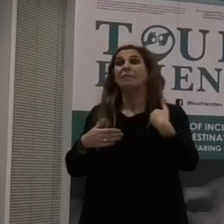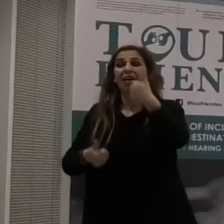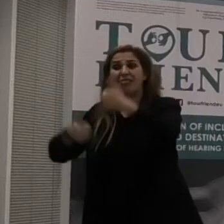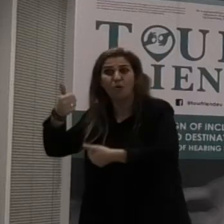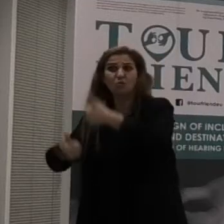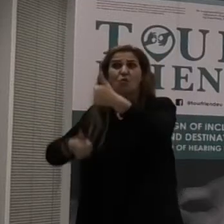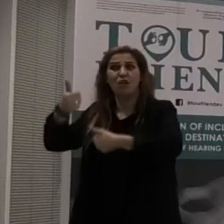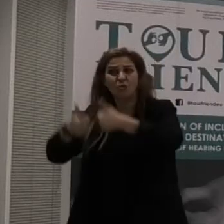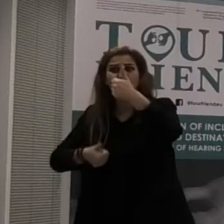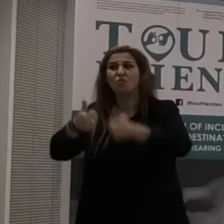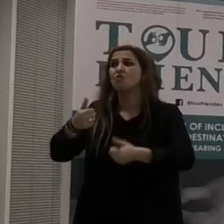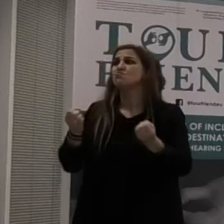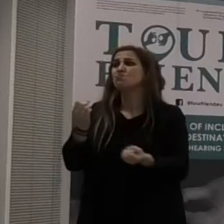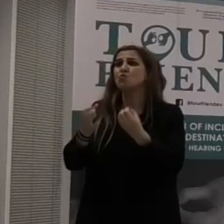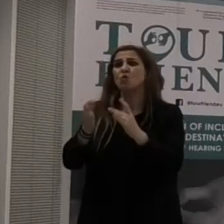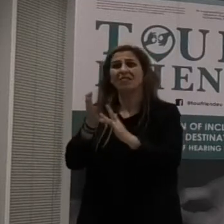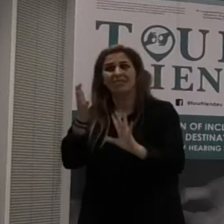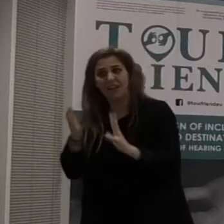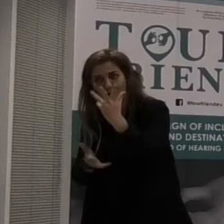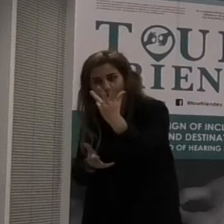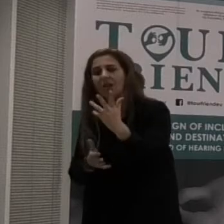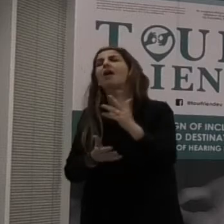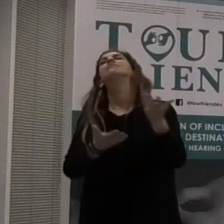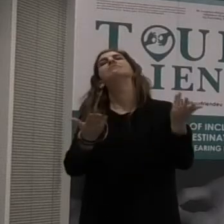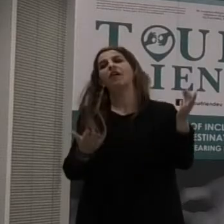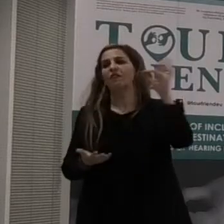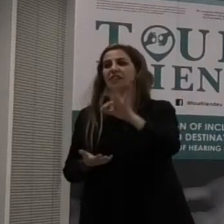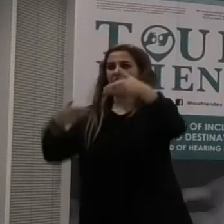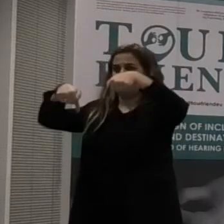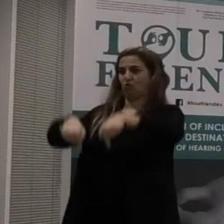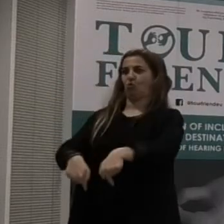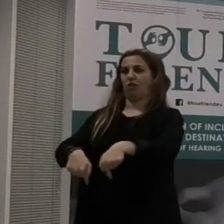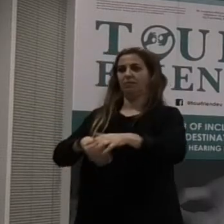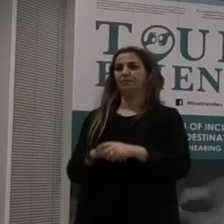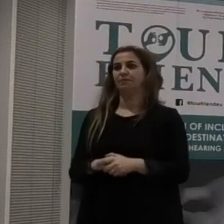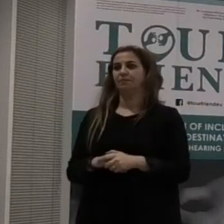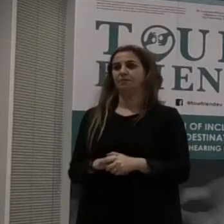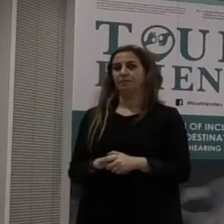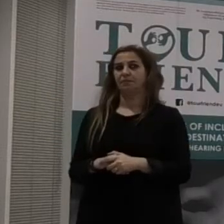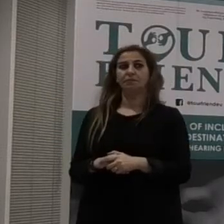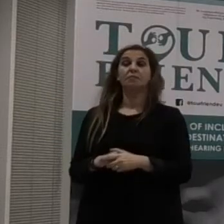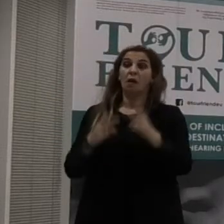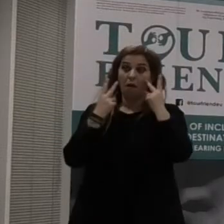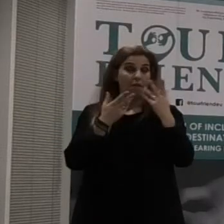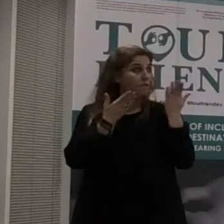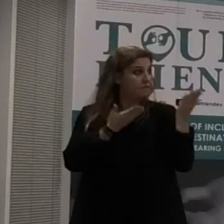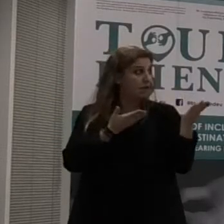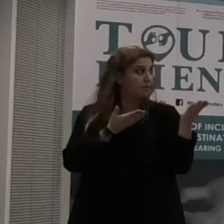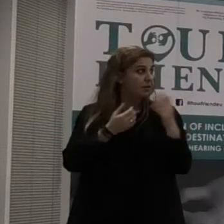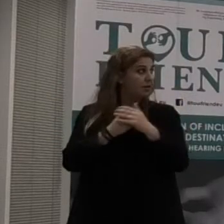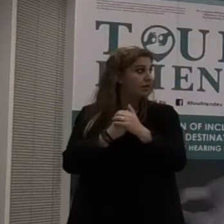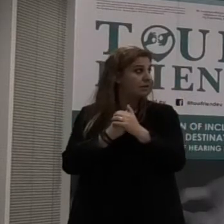διαγωνισμούς, καινοτομίες και τεχνολογίες φτάσαμε στο σήμερα. Λοιπόν, όπως βλέπετε όλες είναι